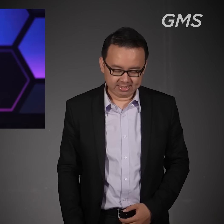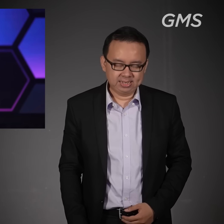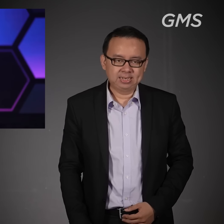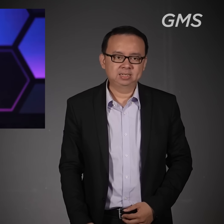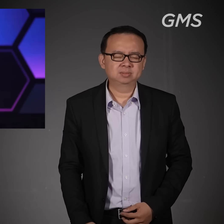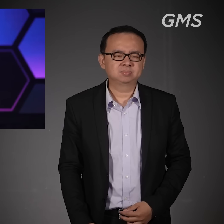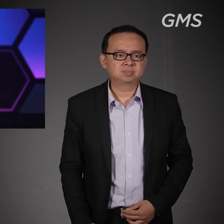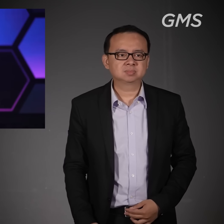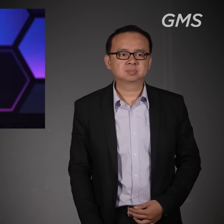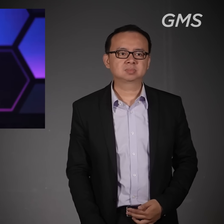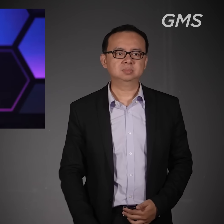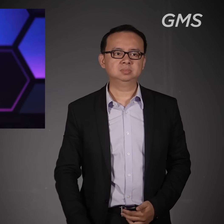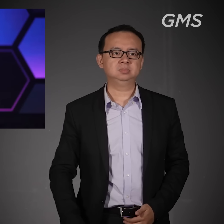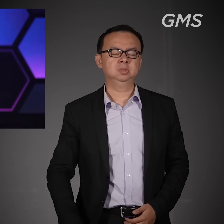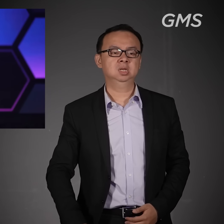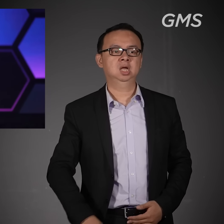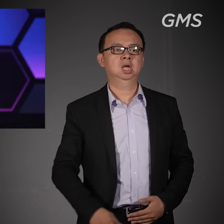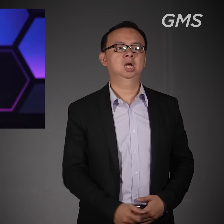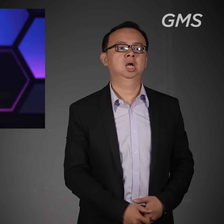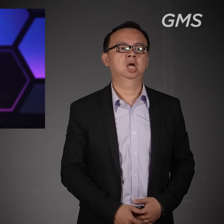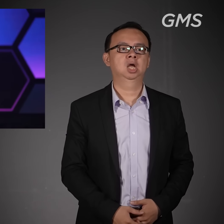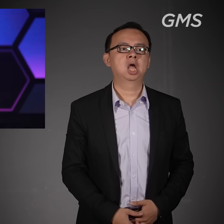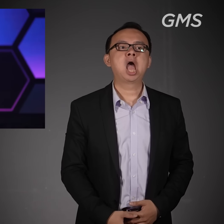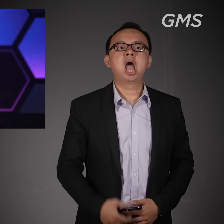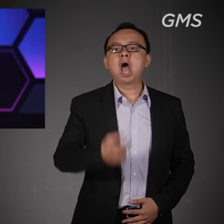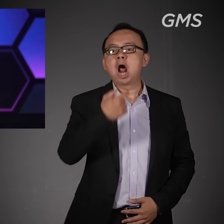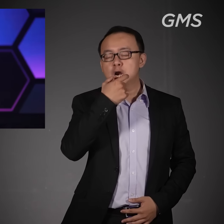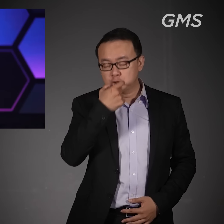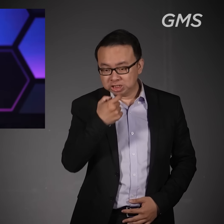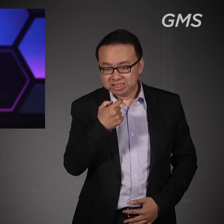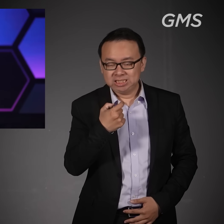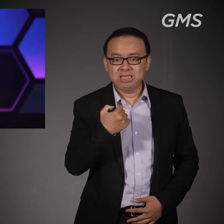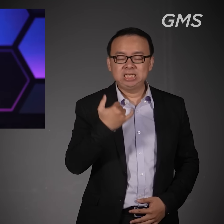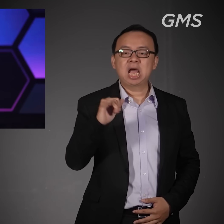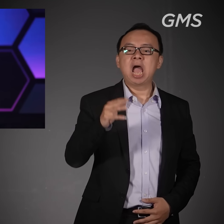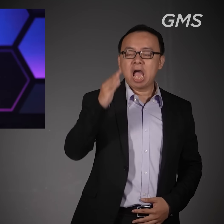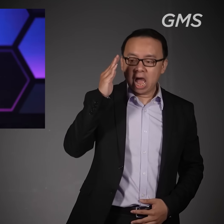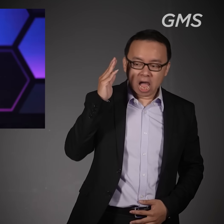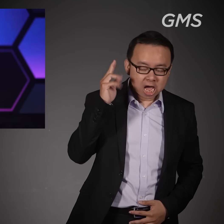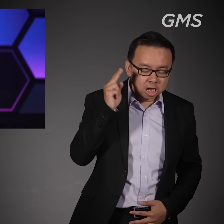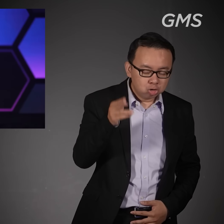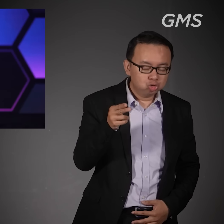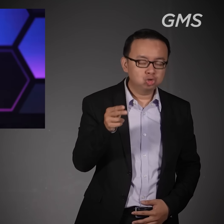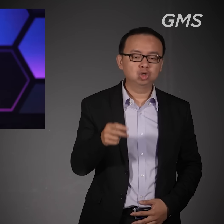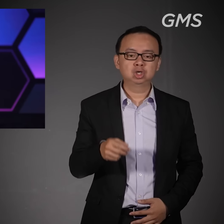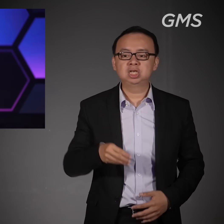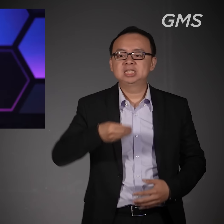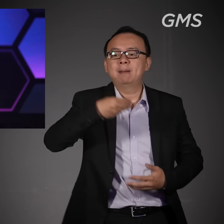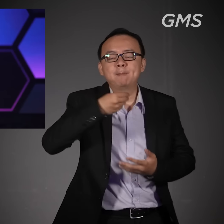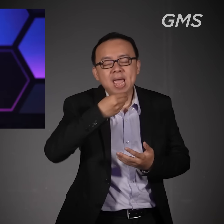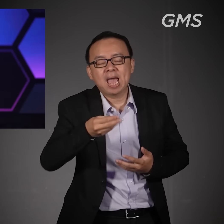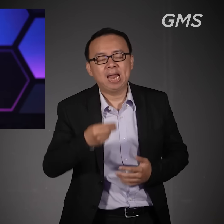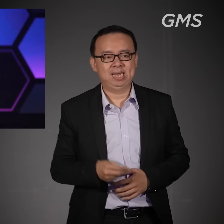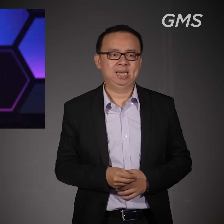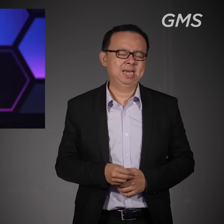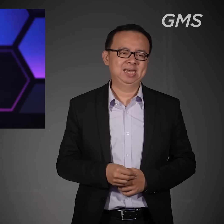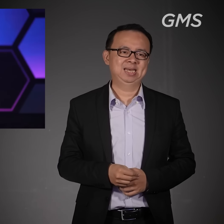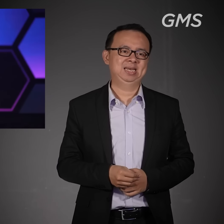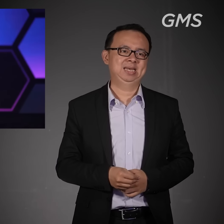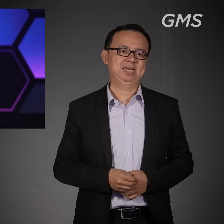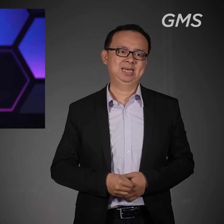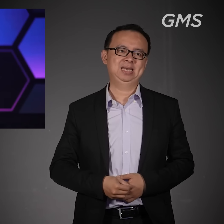Atau roti yang harus diwahyukan. Roti yang harus dinyatakan. Berarti di dalam kerohanian, apalagi